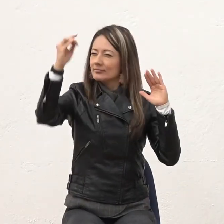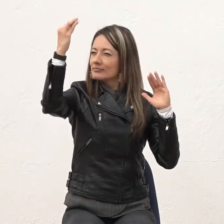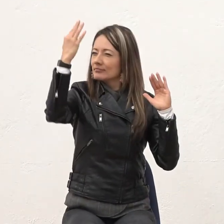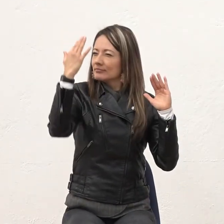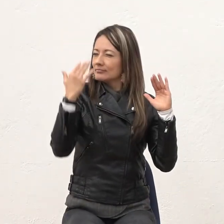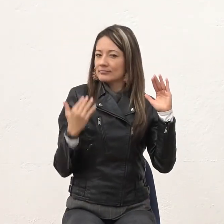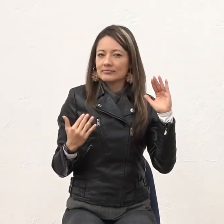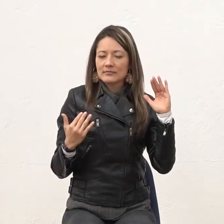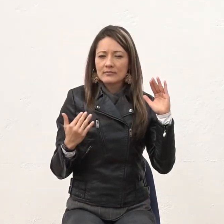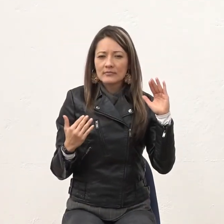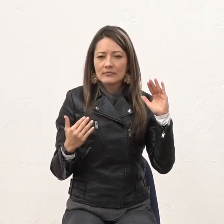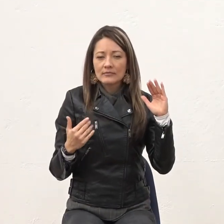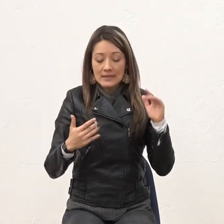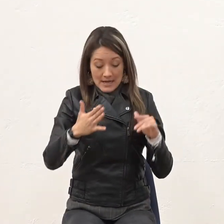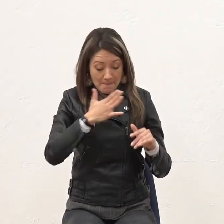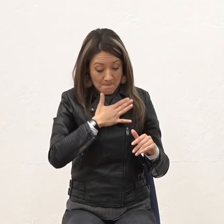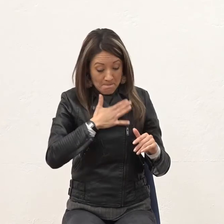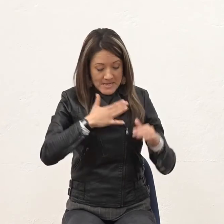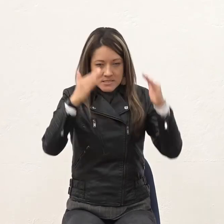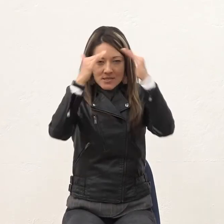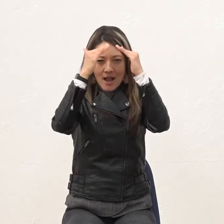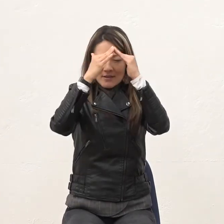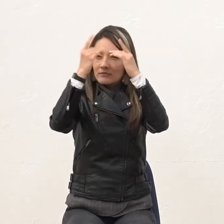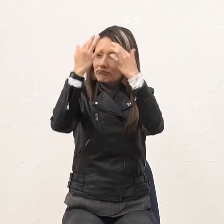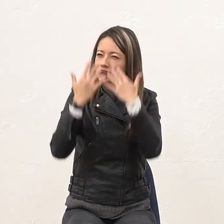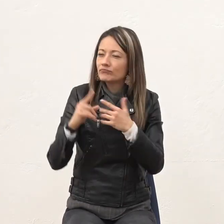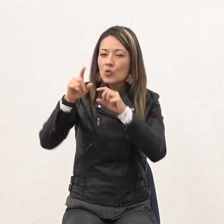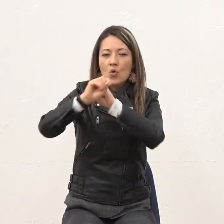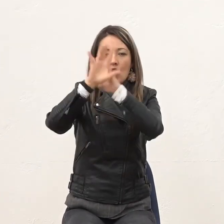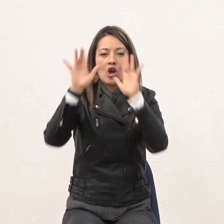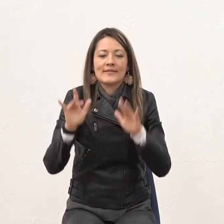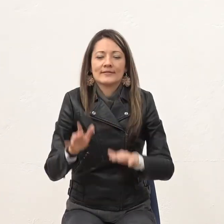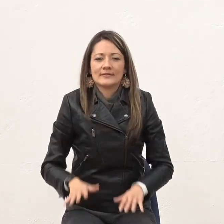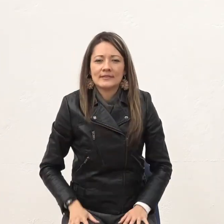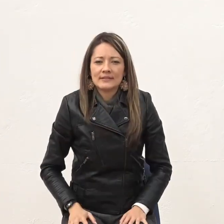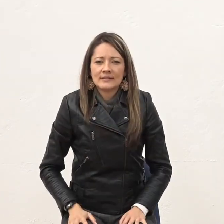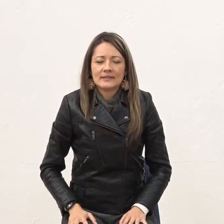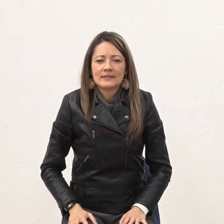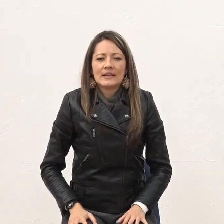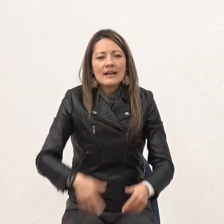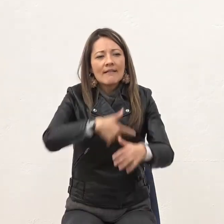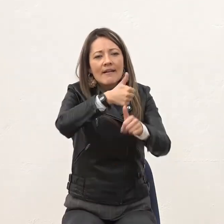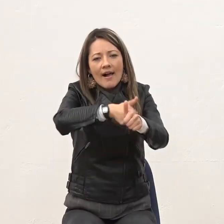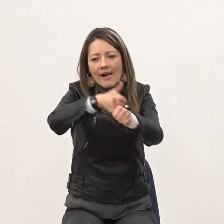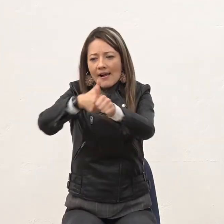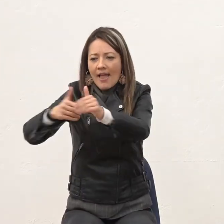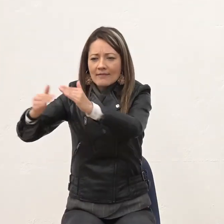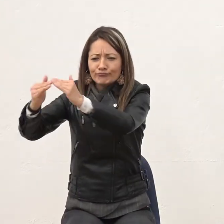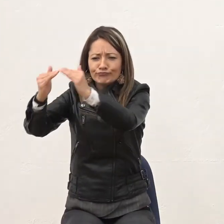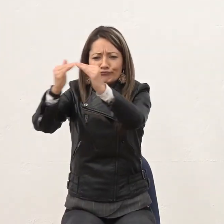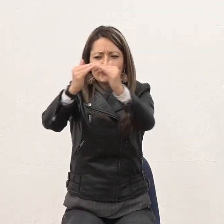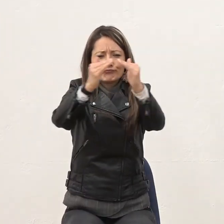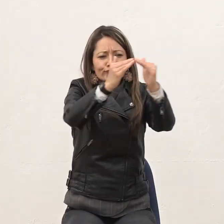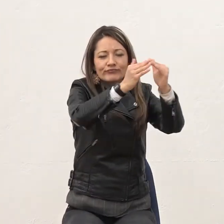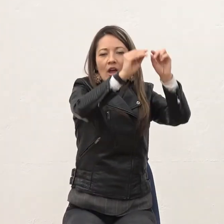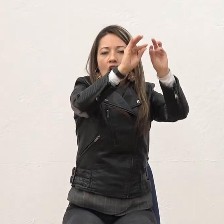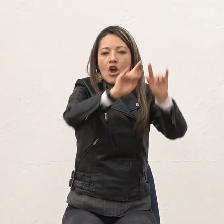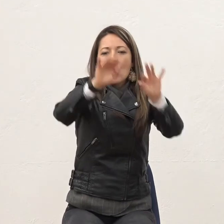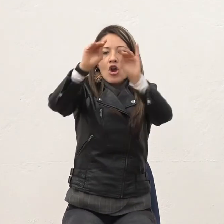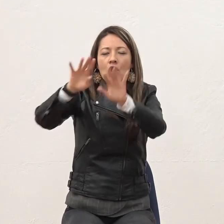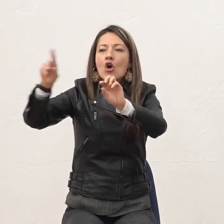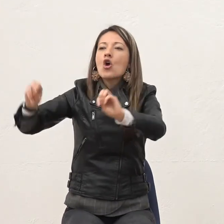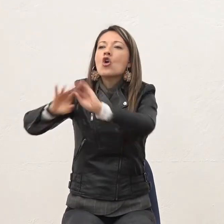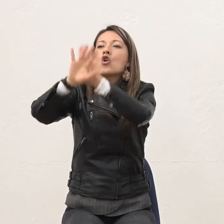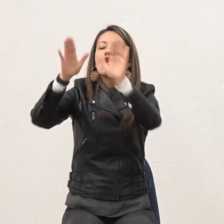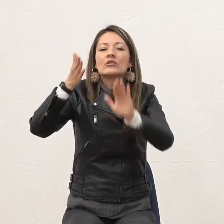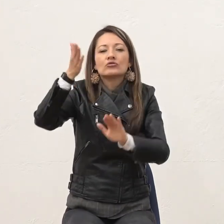tu gloria. Que mi casa sea llena de tu gloria. Que cada casa sea llena de gloria tuya